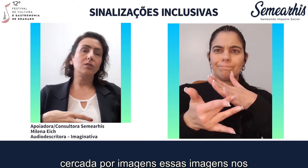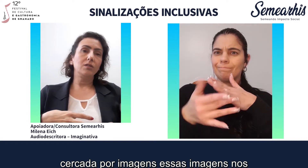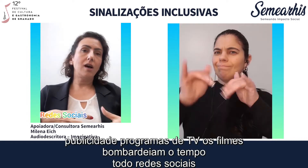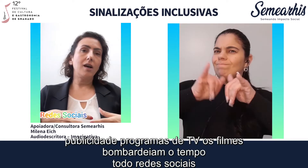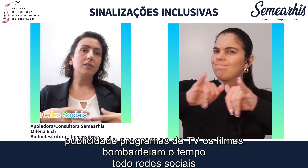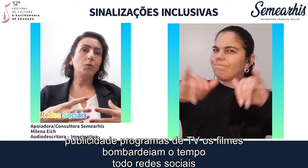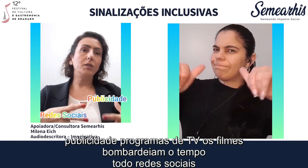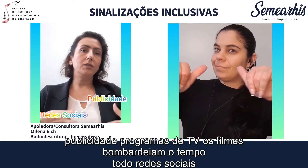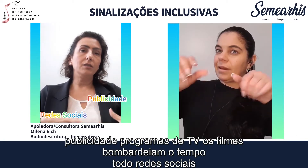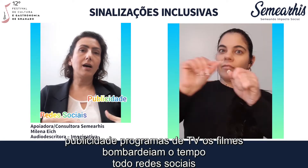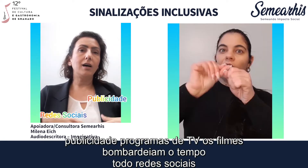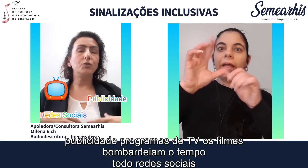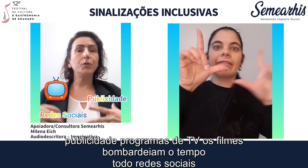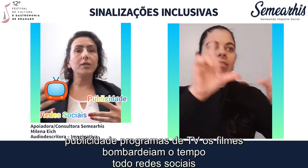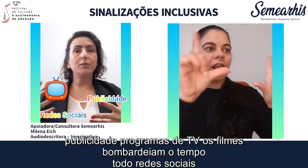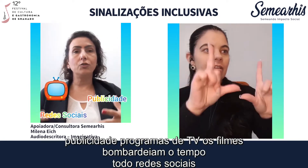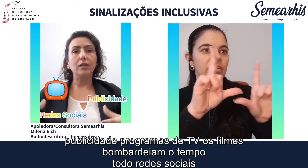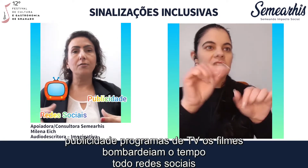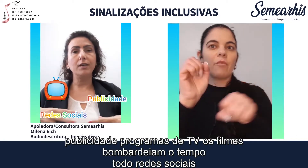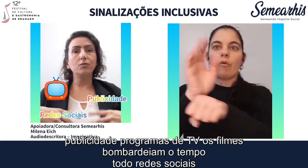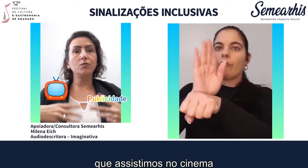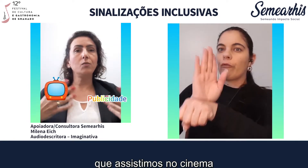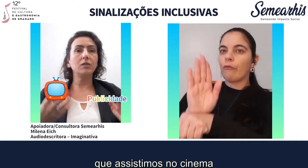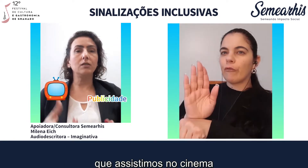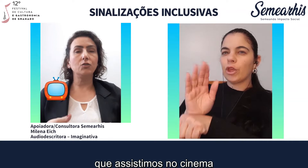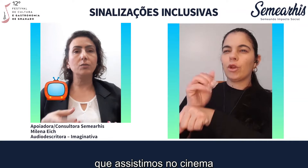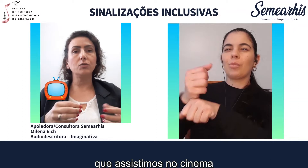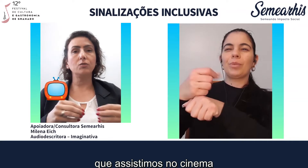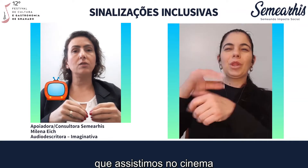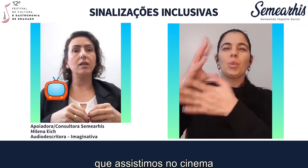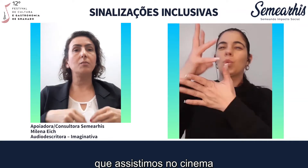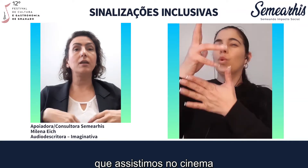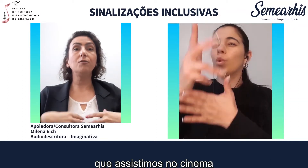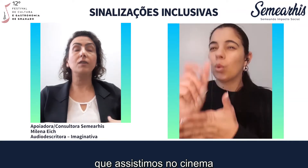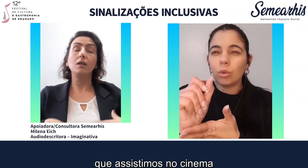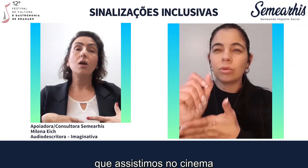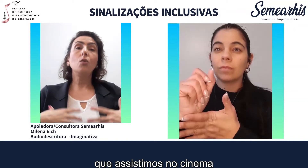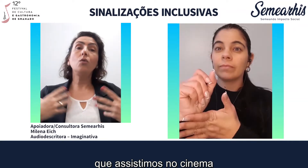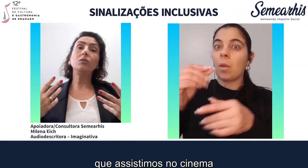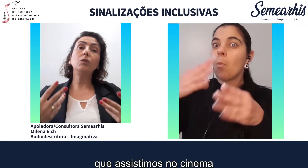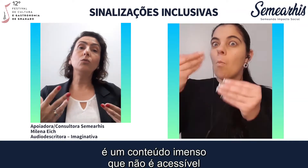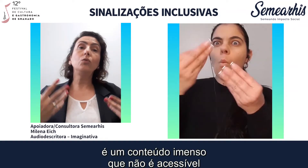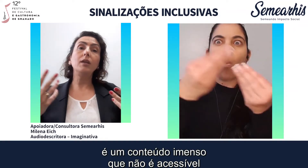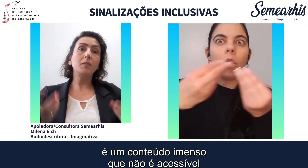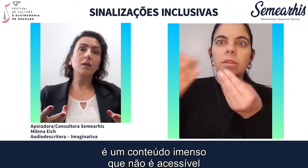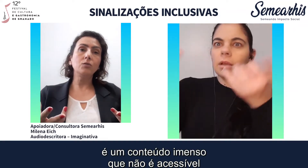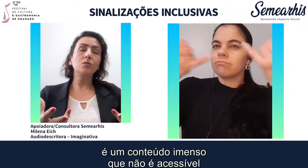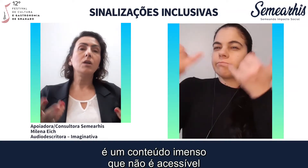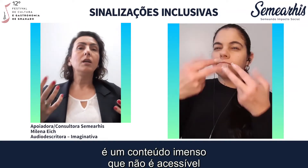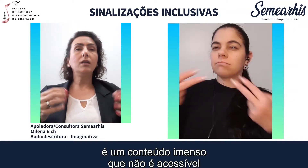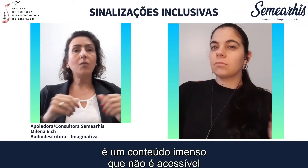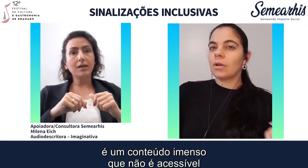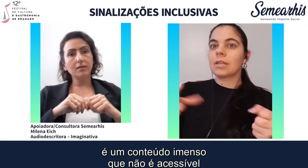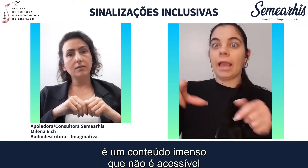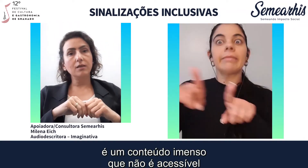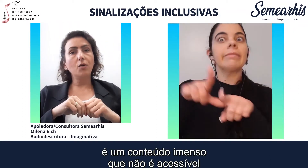Redes sociais, publicidade, programas de TV, os filmes que assistimos no cinema, enfim, um conteúdo imenso